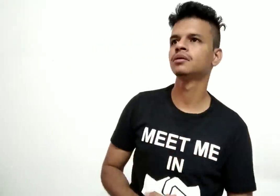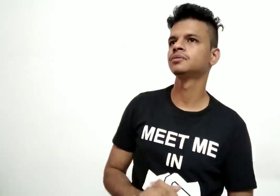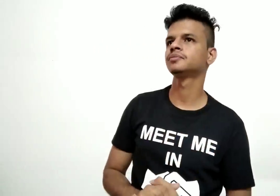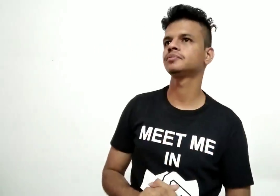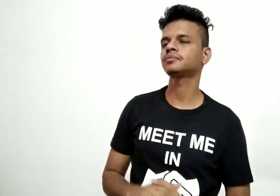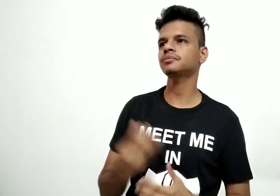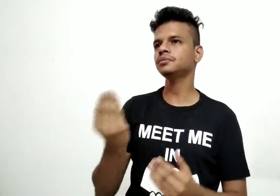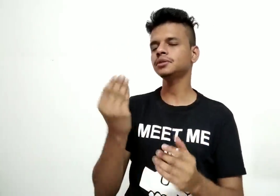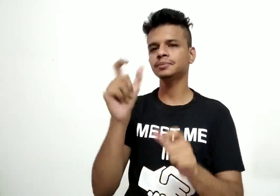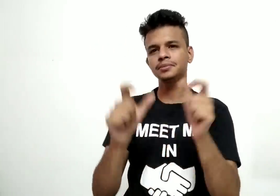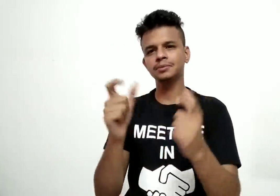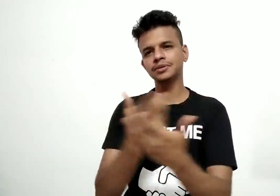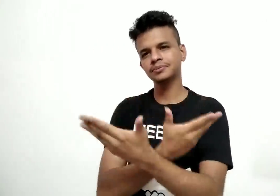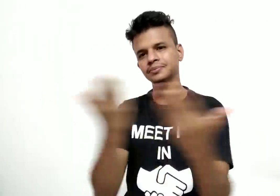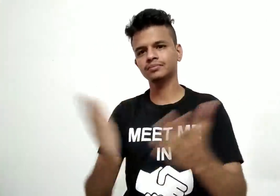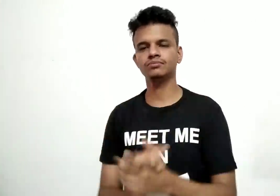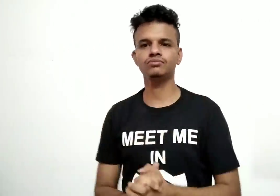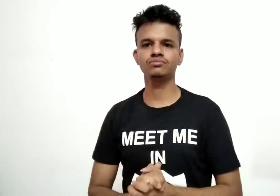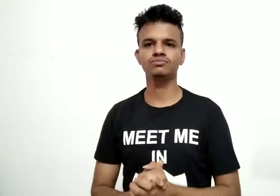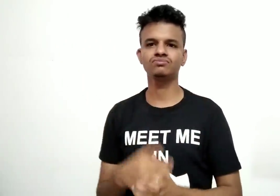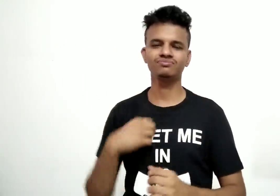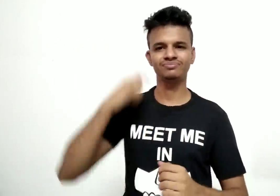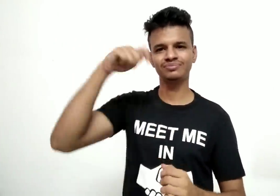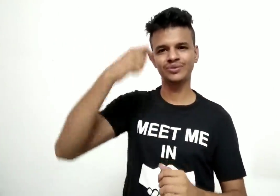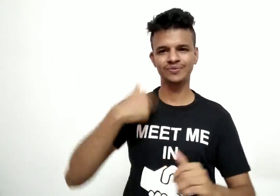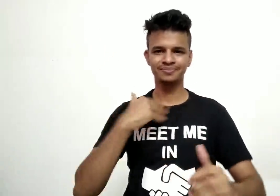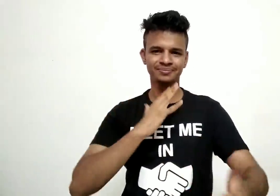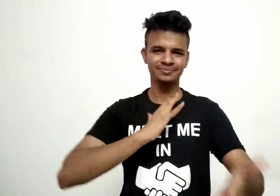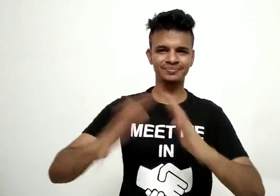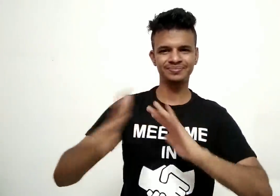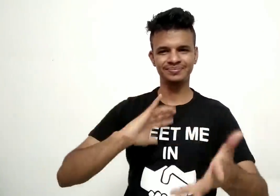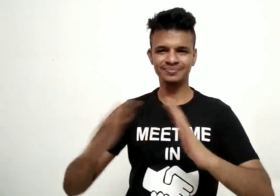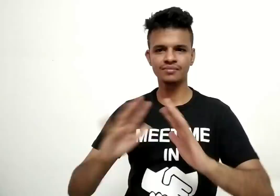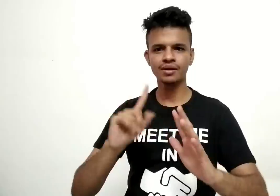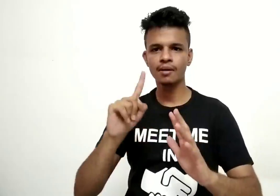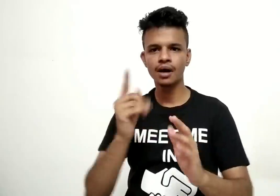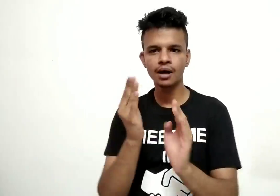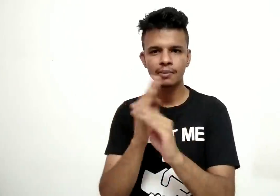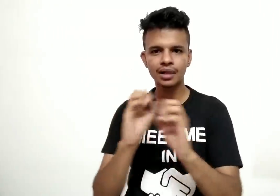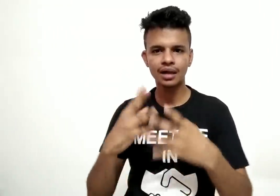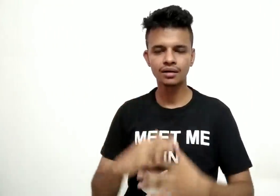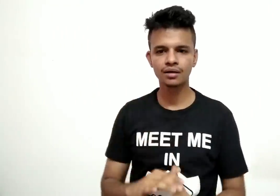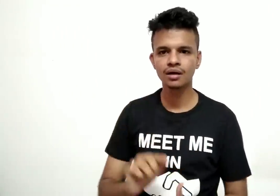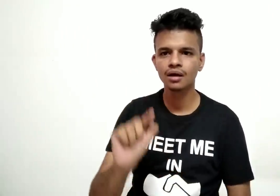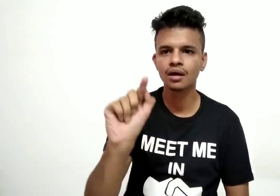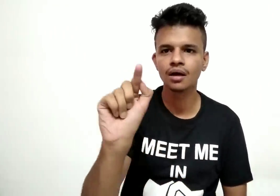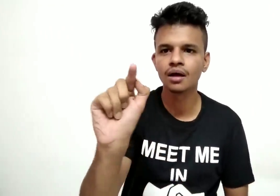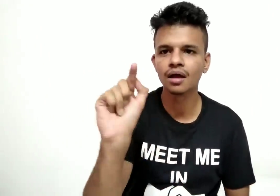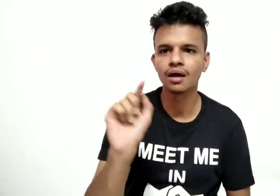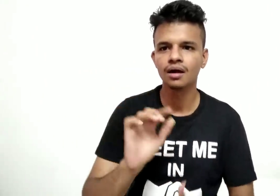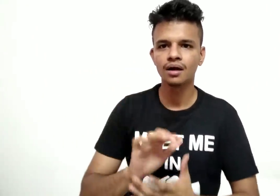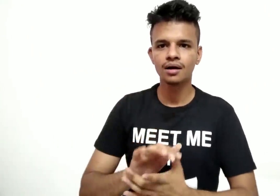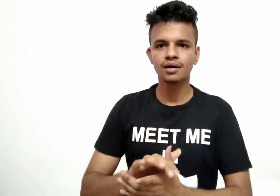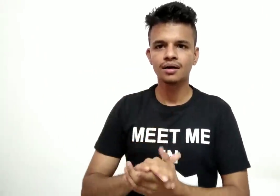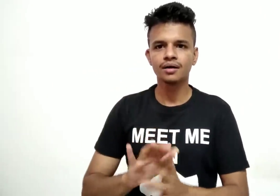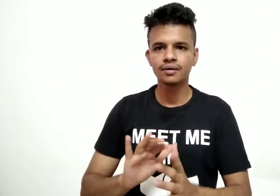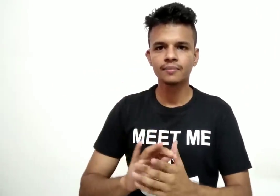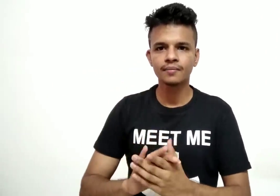नहीं। डॉक्टर साहब आपने इनसे पूछा नहीं ये सर्जरी क्यों कराना चाहते हैं? अब लोग सर्जरी नहीं कराएंगे